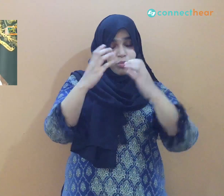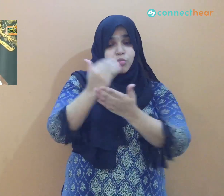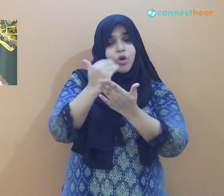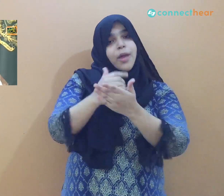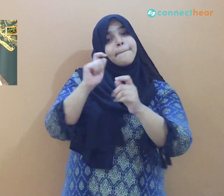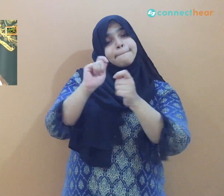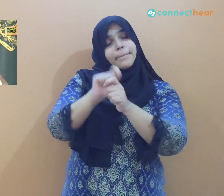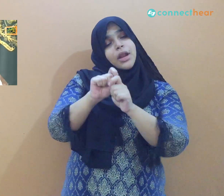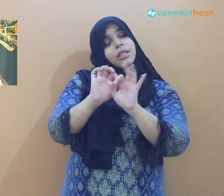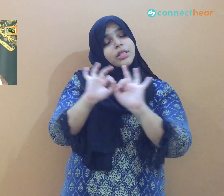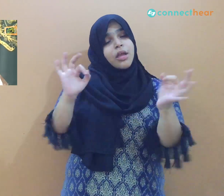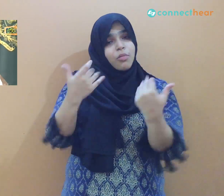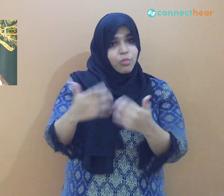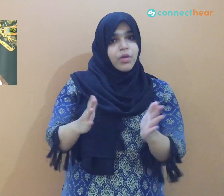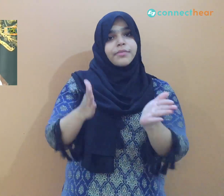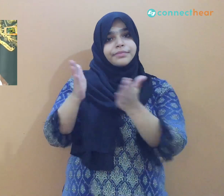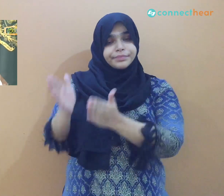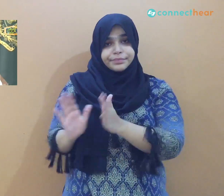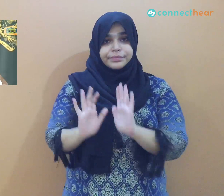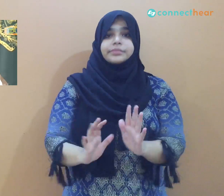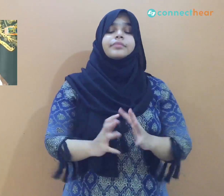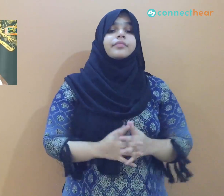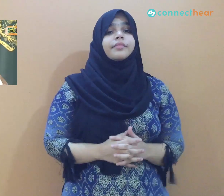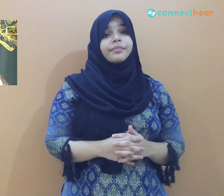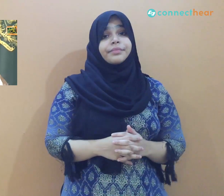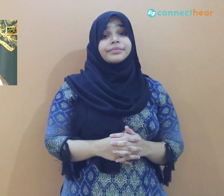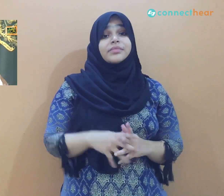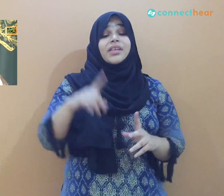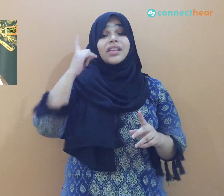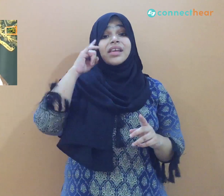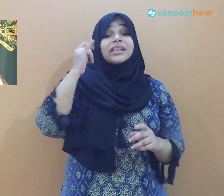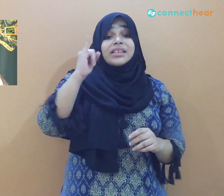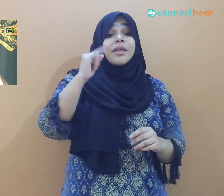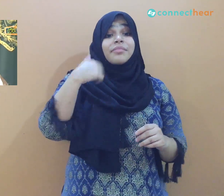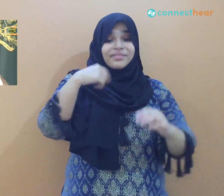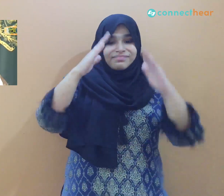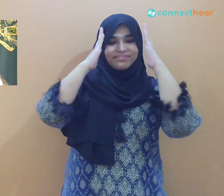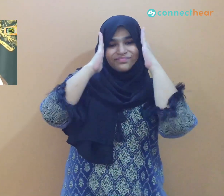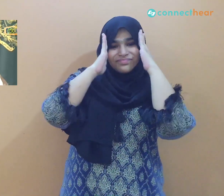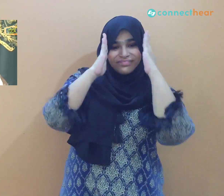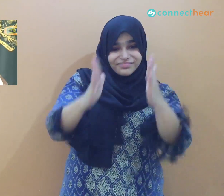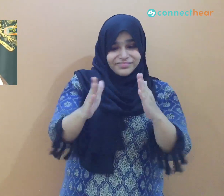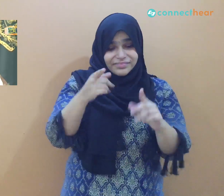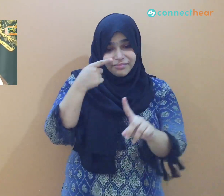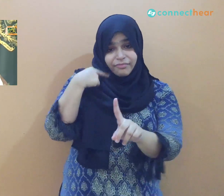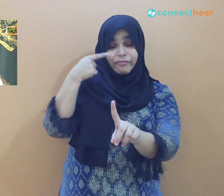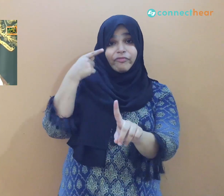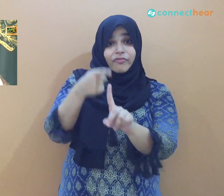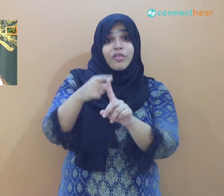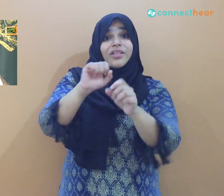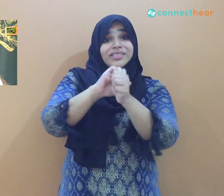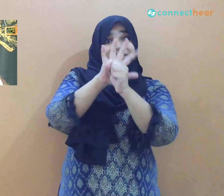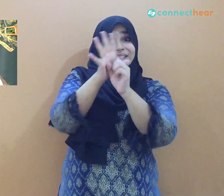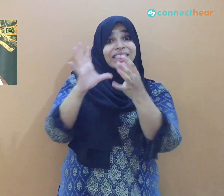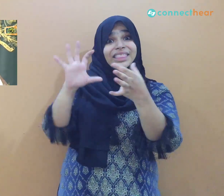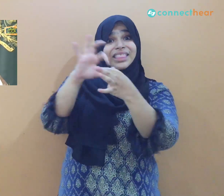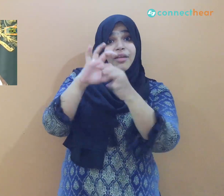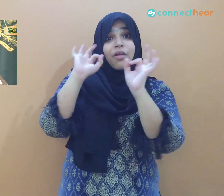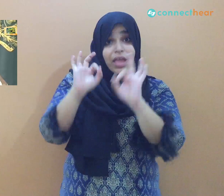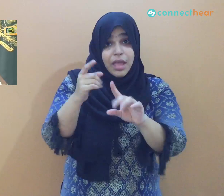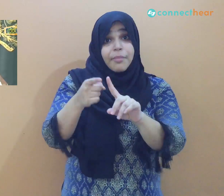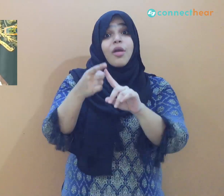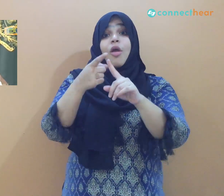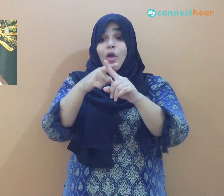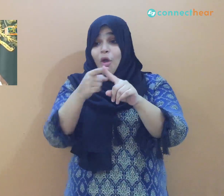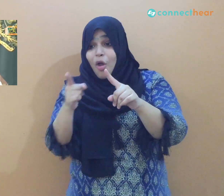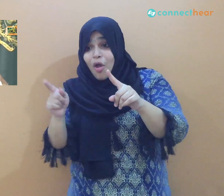گے. اور ڈاکٹر فیصل آپ کو بتائیں گے کہ جب ہم کانسنٹریٹ کر رہے ہیں اس کے اوپر, کرونا کے اوپر, تو باقی